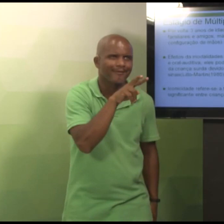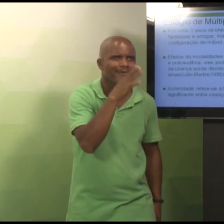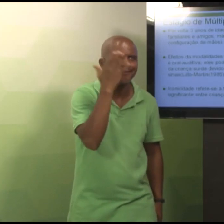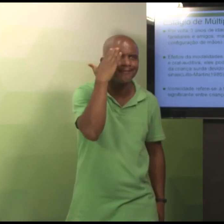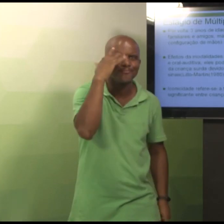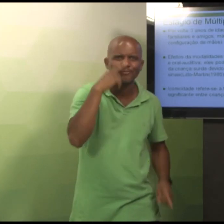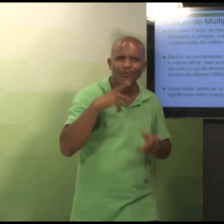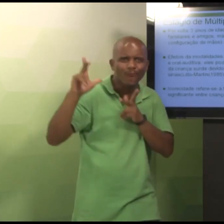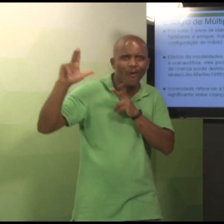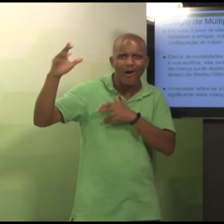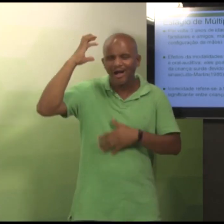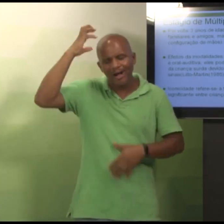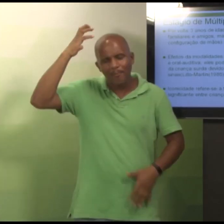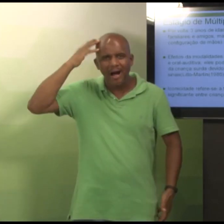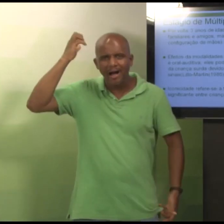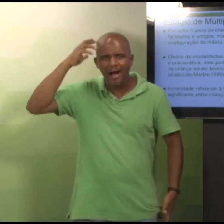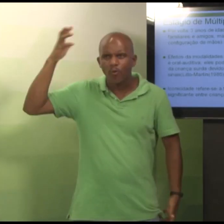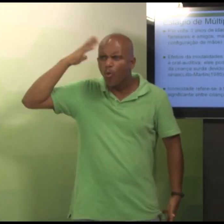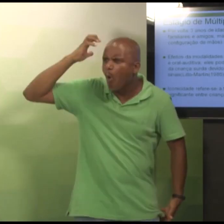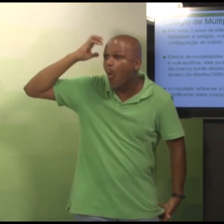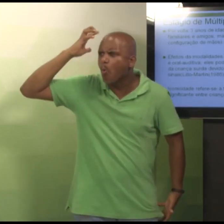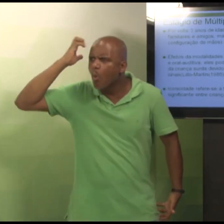ele vê este sinal, ele vai fazer uma